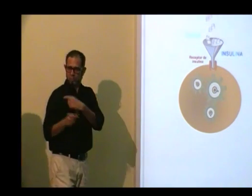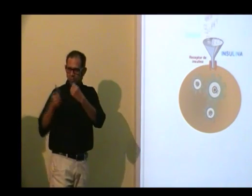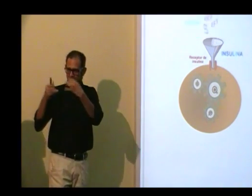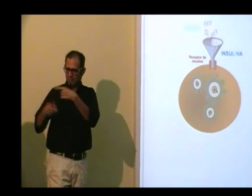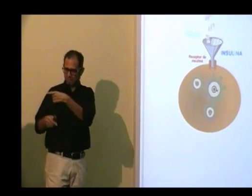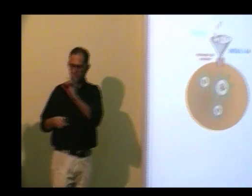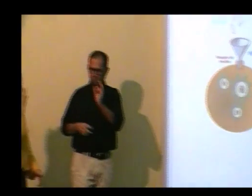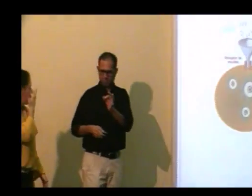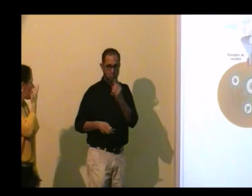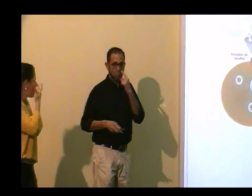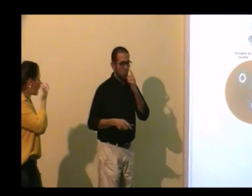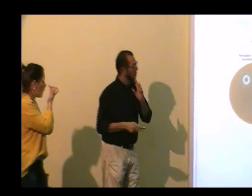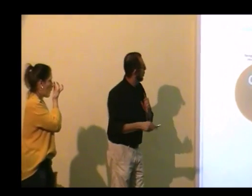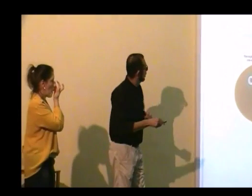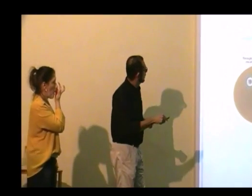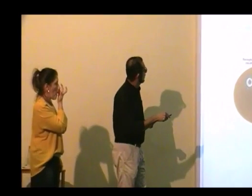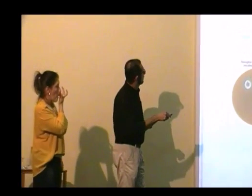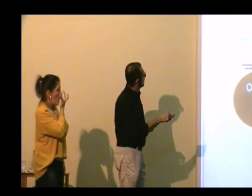bem.